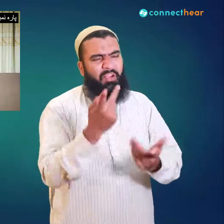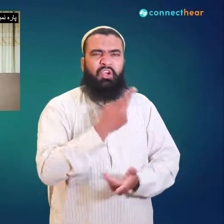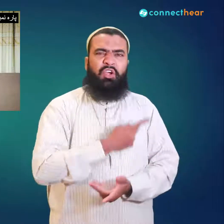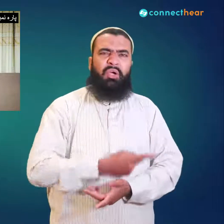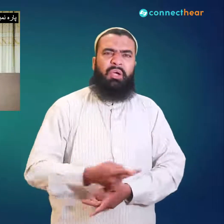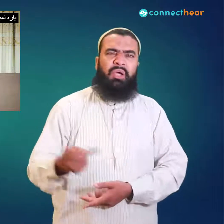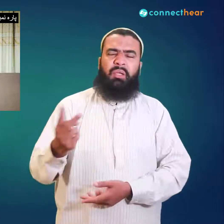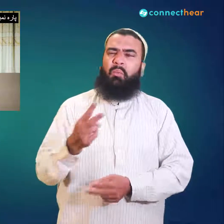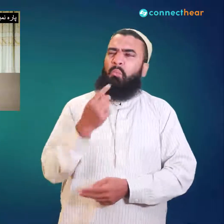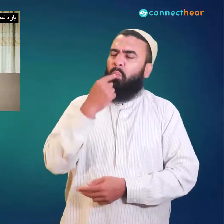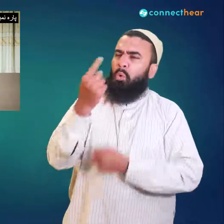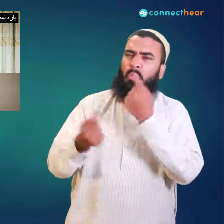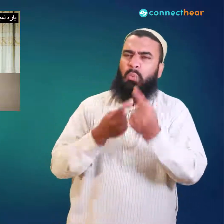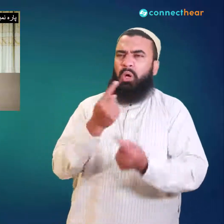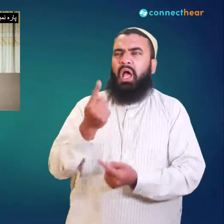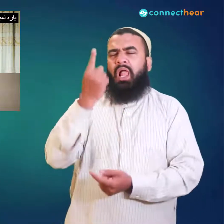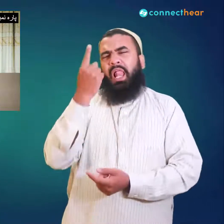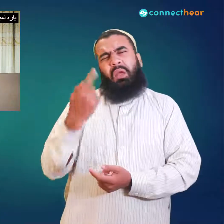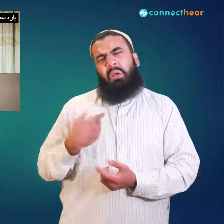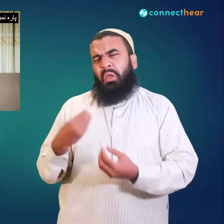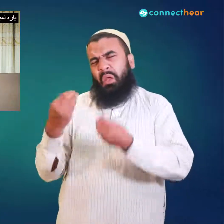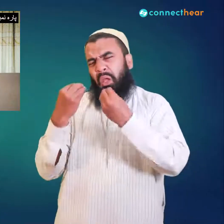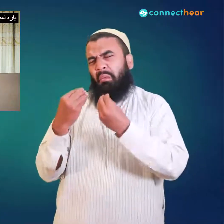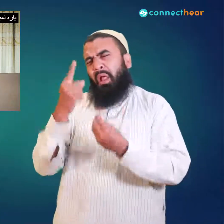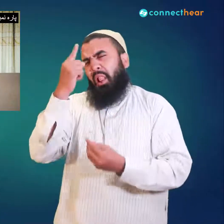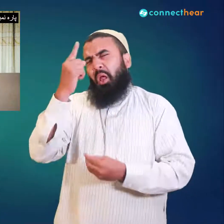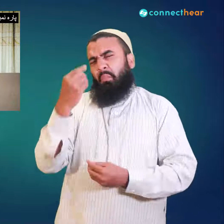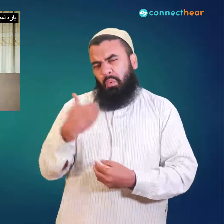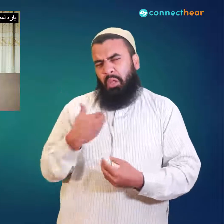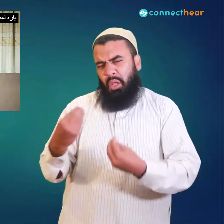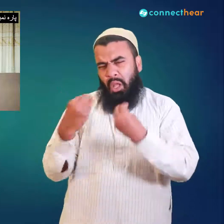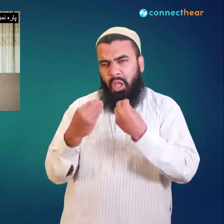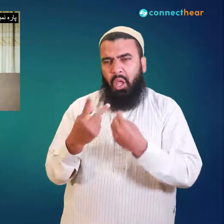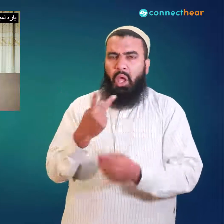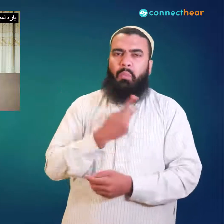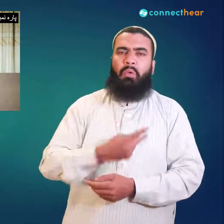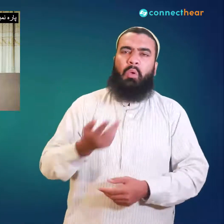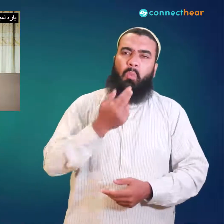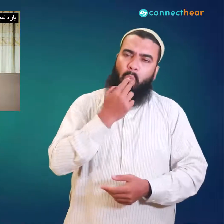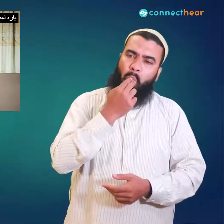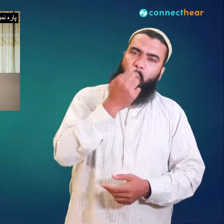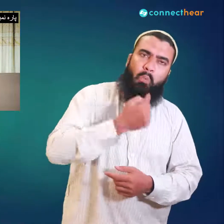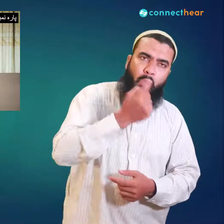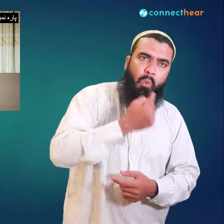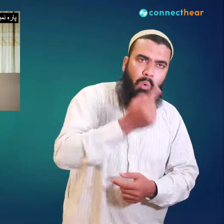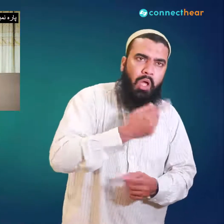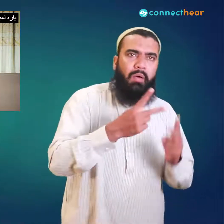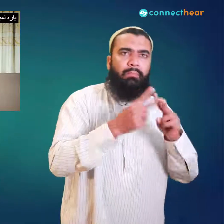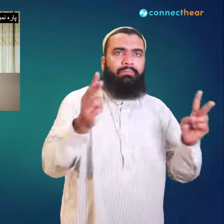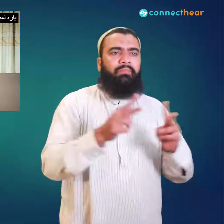بیٹھتے پہلو کے بل ہمیں پکارتا ہے تاکہ وہ مشکل اور پریشانی دور ہو